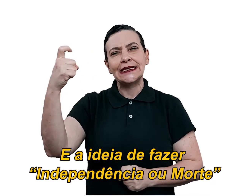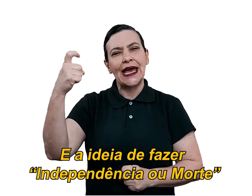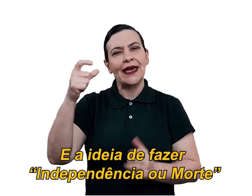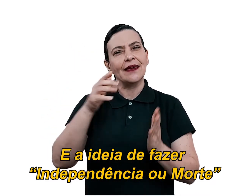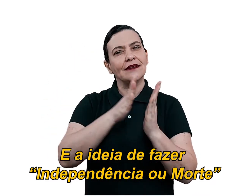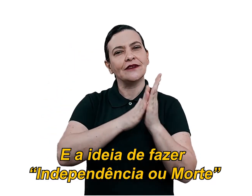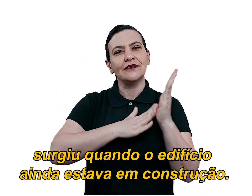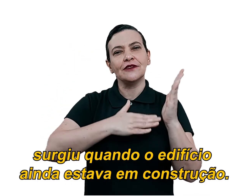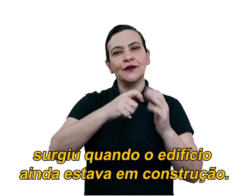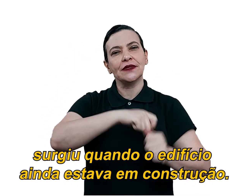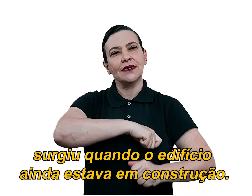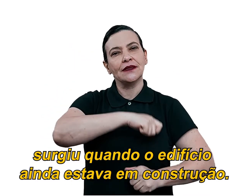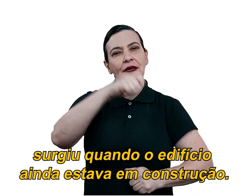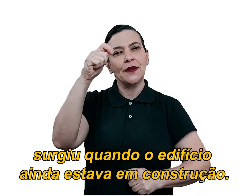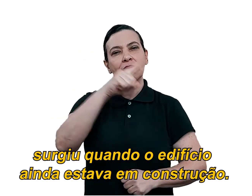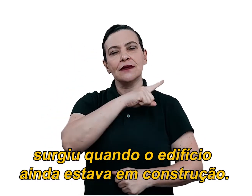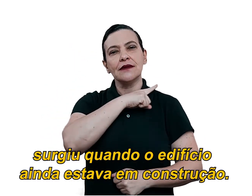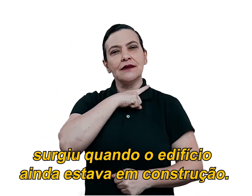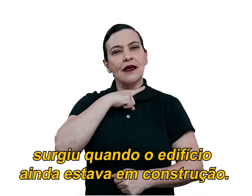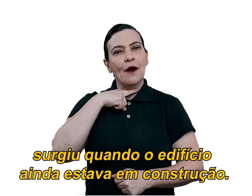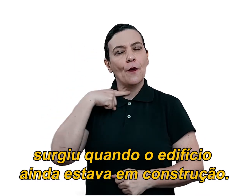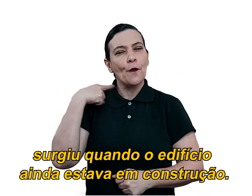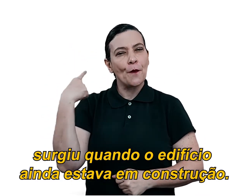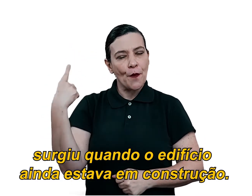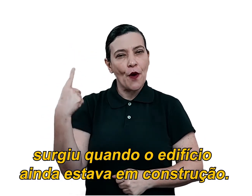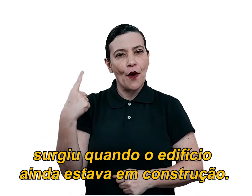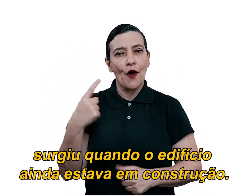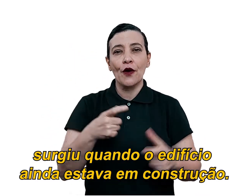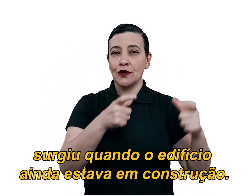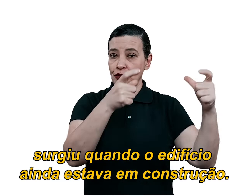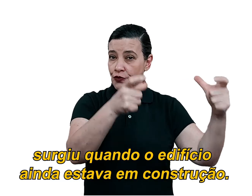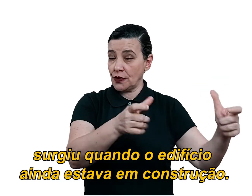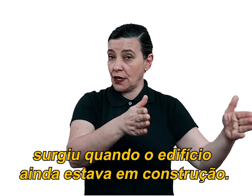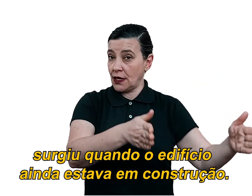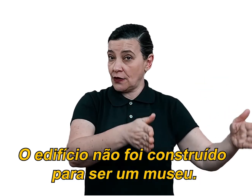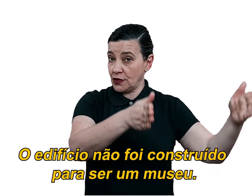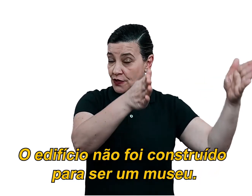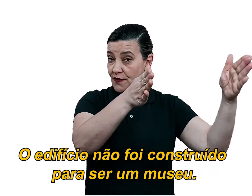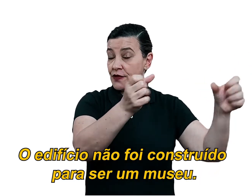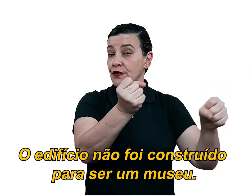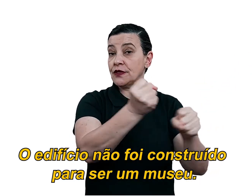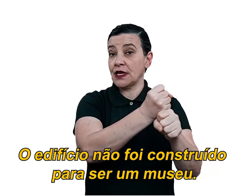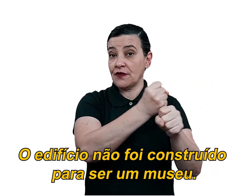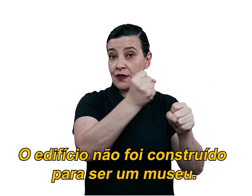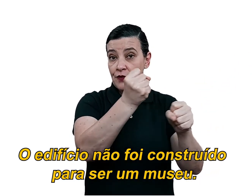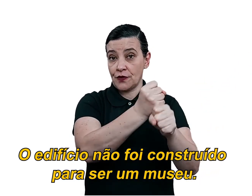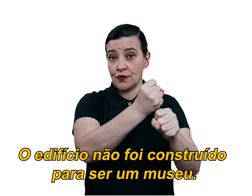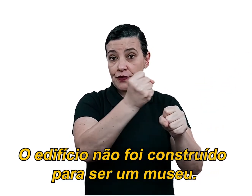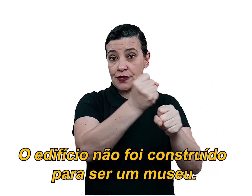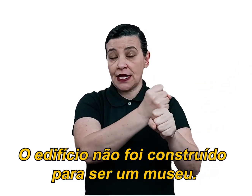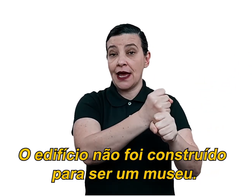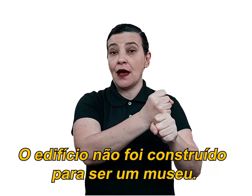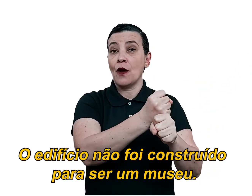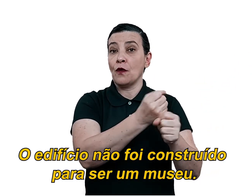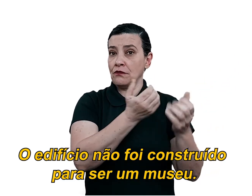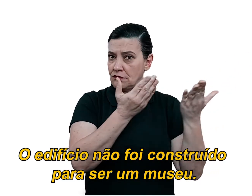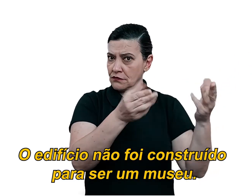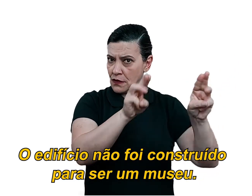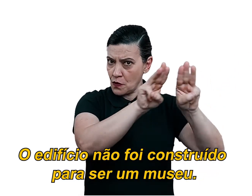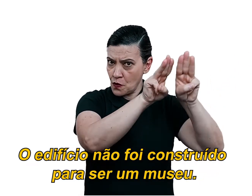Morte surgiu quando o edifício ainda estava em construção. O edifício ele não foi construído para ser um